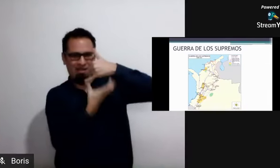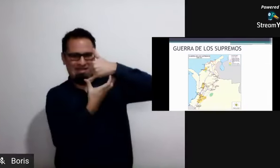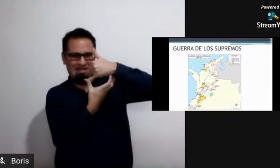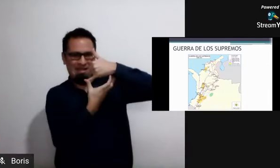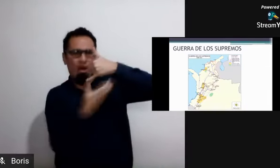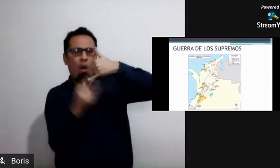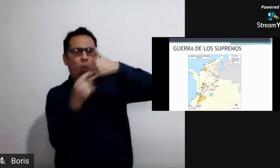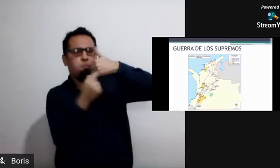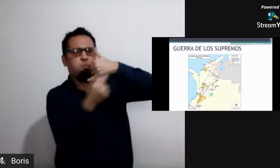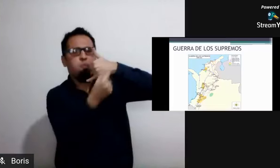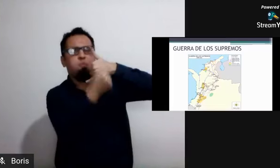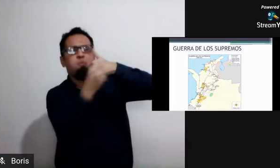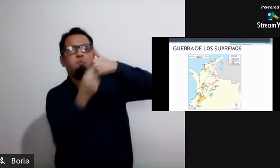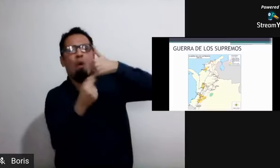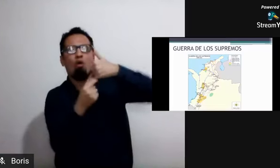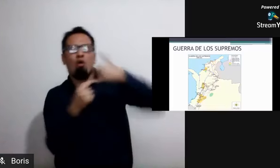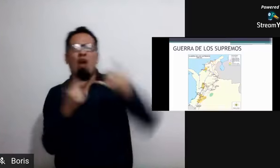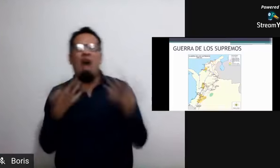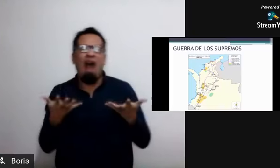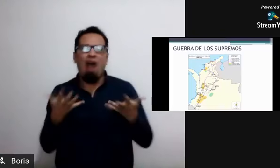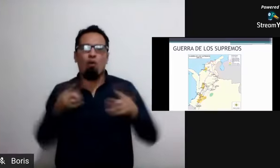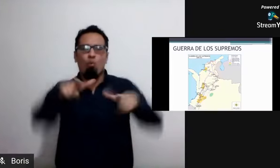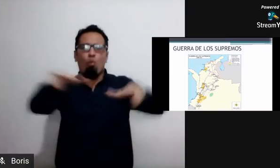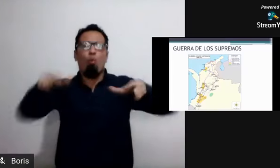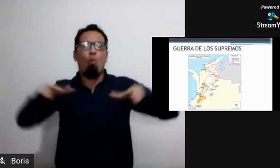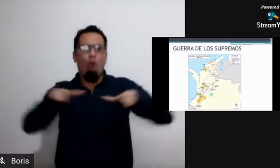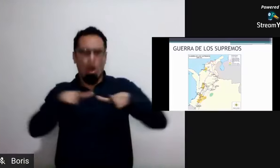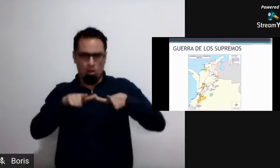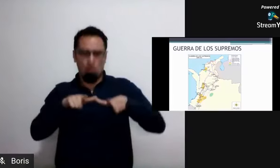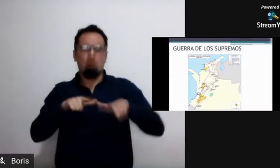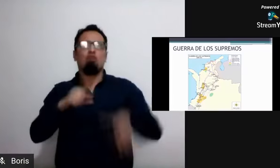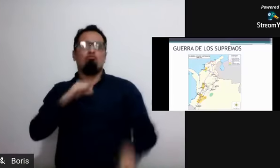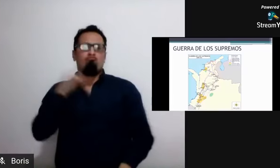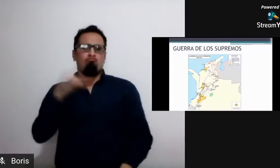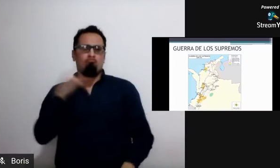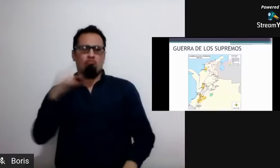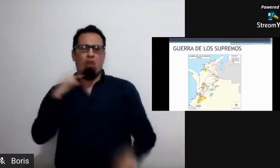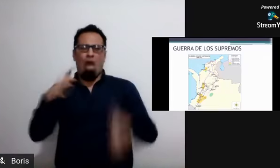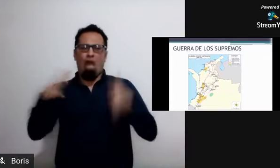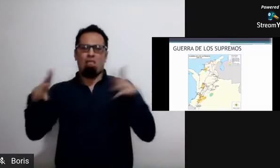En ese momento, ¿qué ocurría en el territorio colombiano?